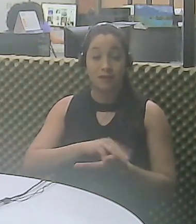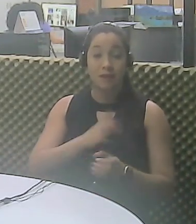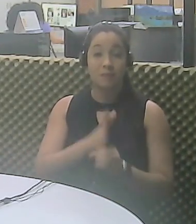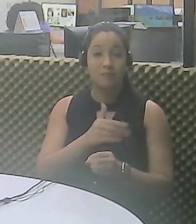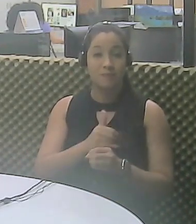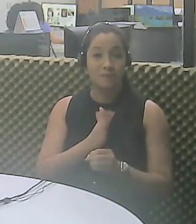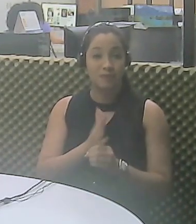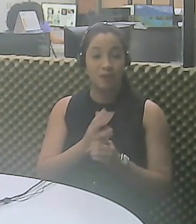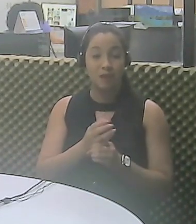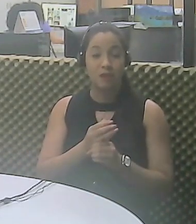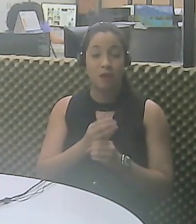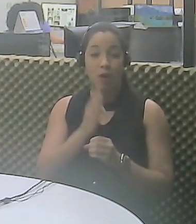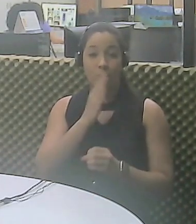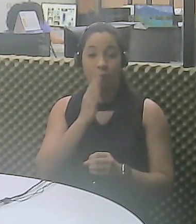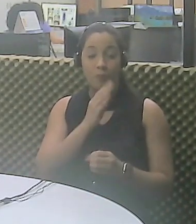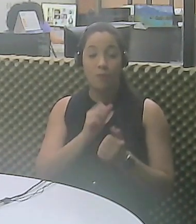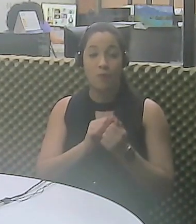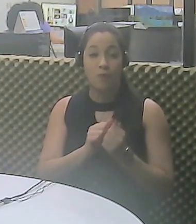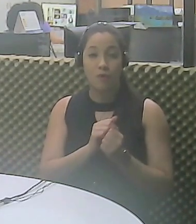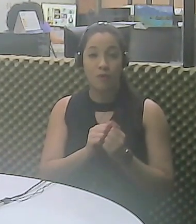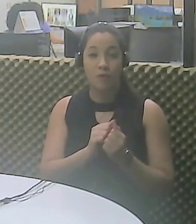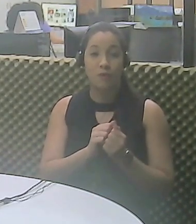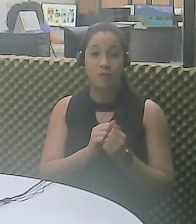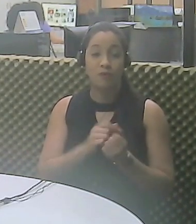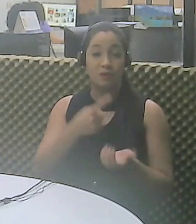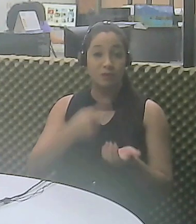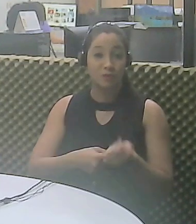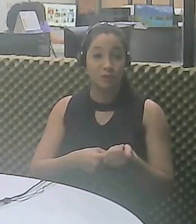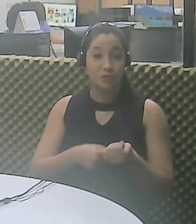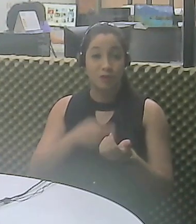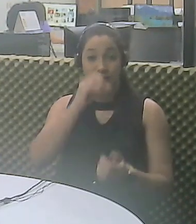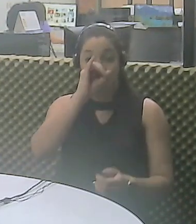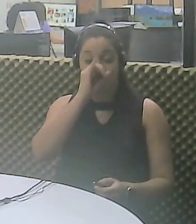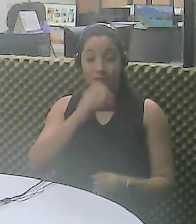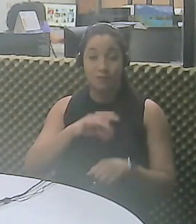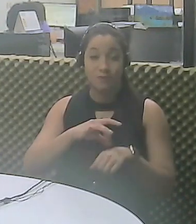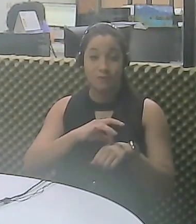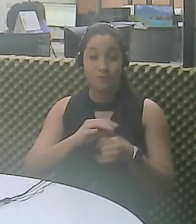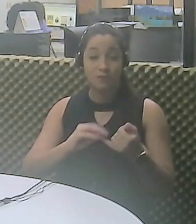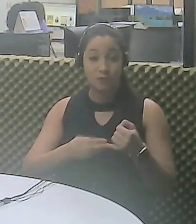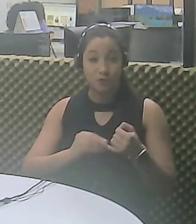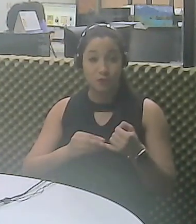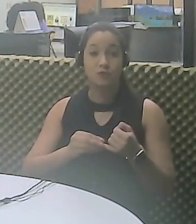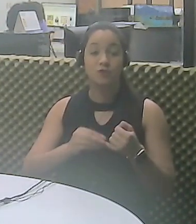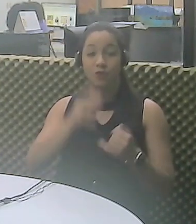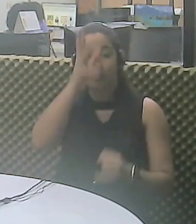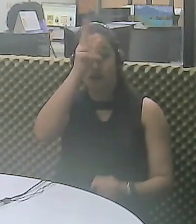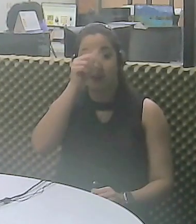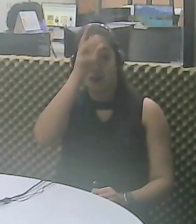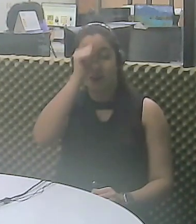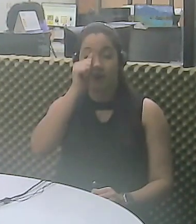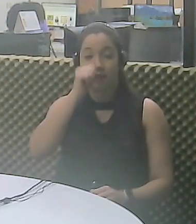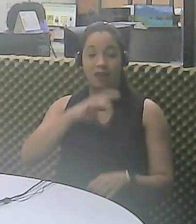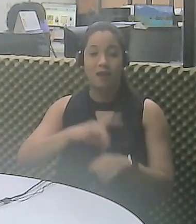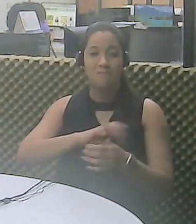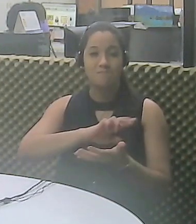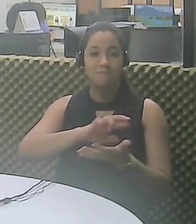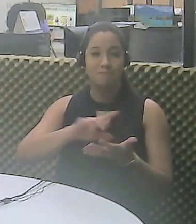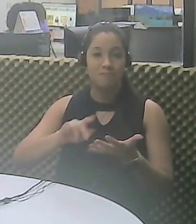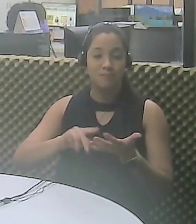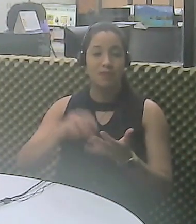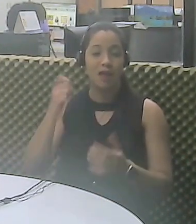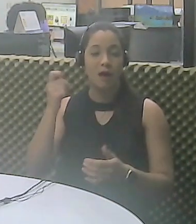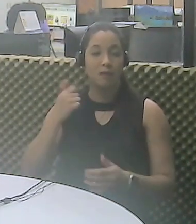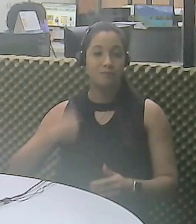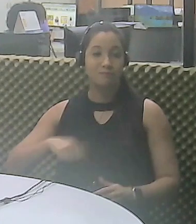frita, bolinho de arroz, cachorro-quente, feijoada, galinhada, costelinha com mandioca, empanada